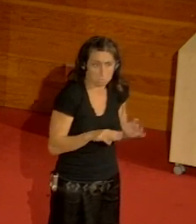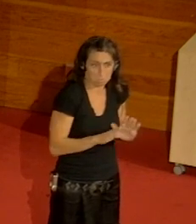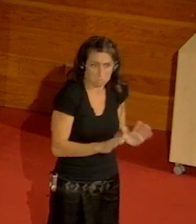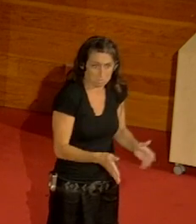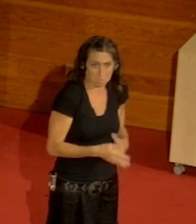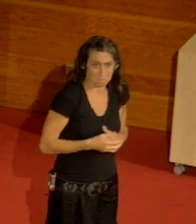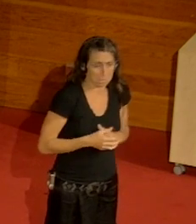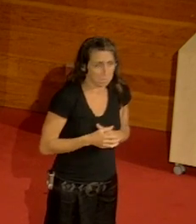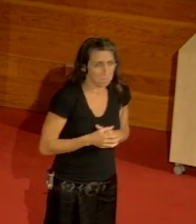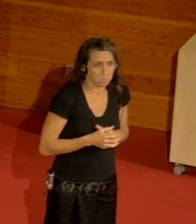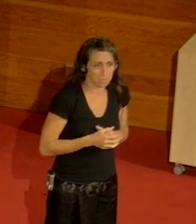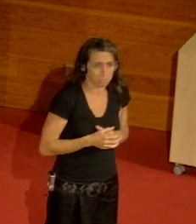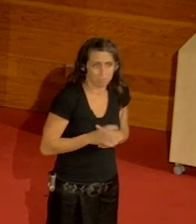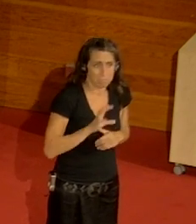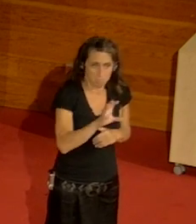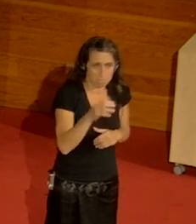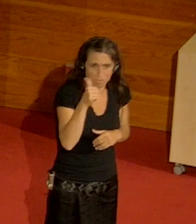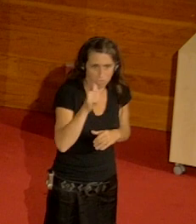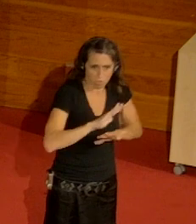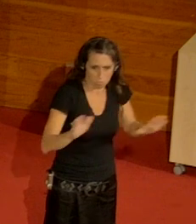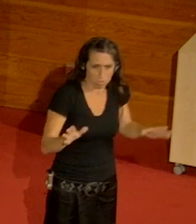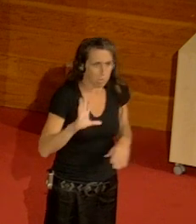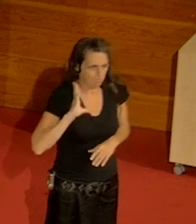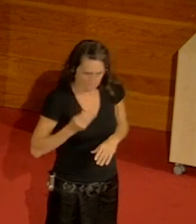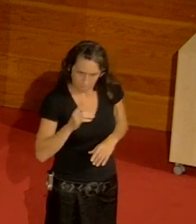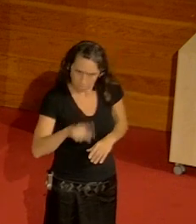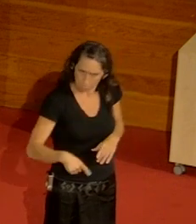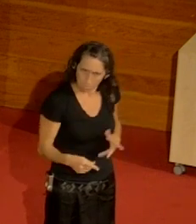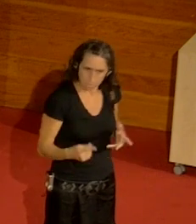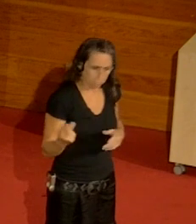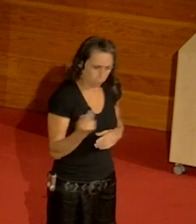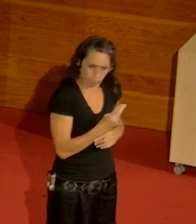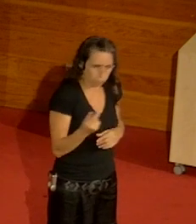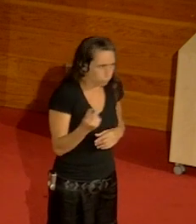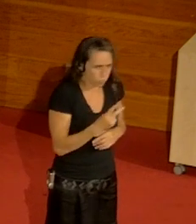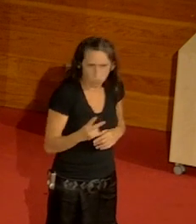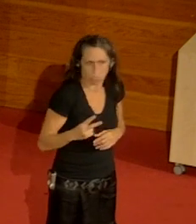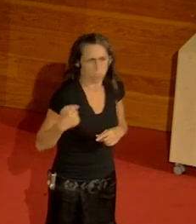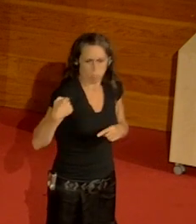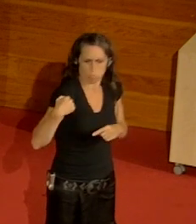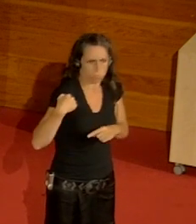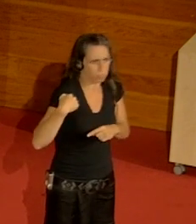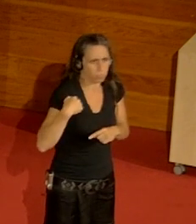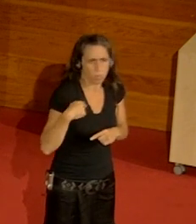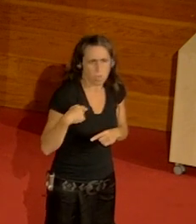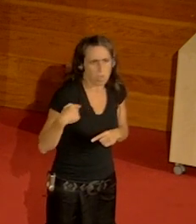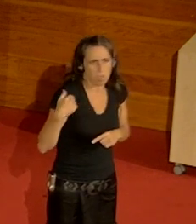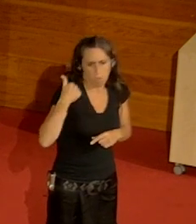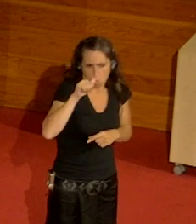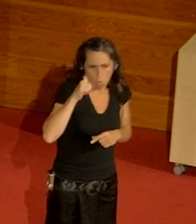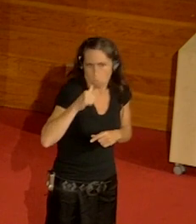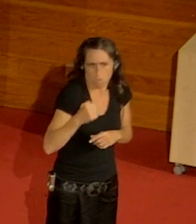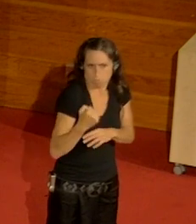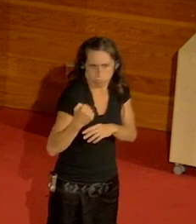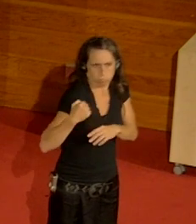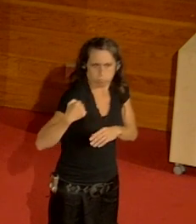se está haciendo un país de hombres también en palestinos las cosas como son también es una sociedad cada vez más conservadora y si tú vas ahora que